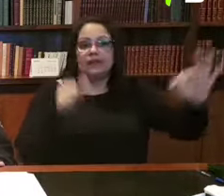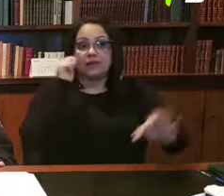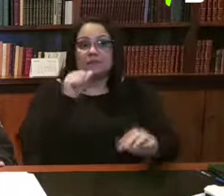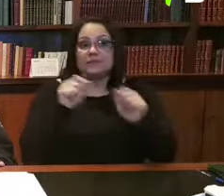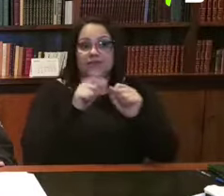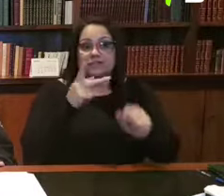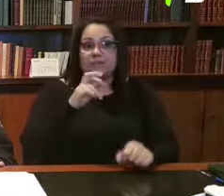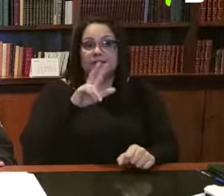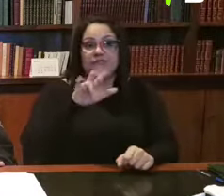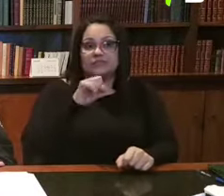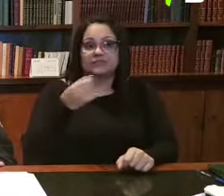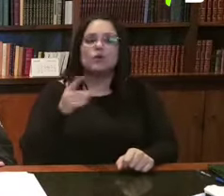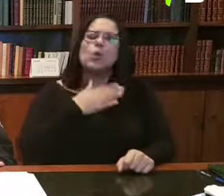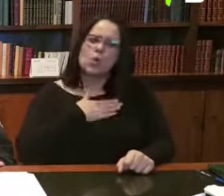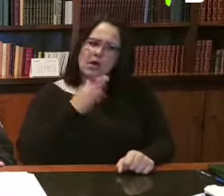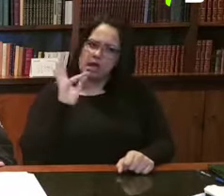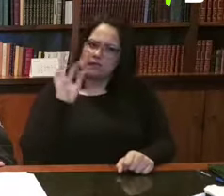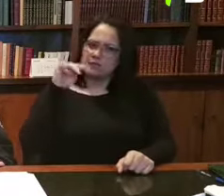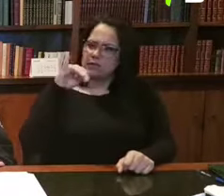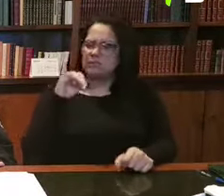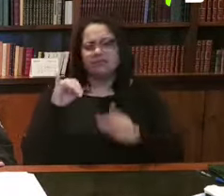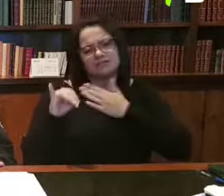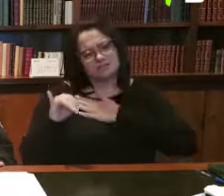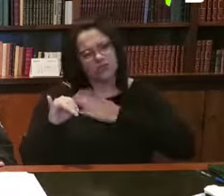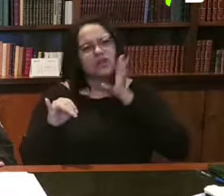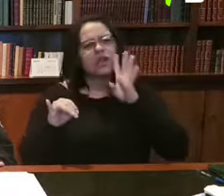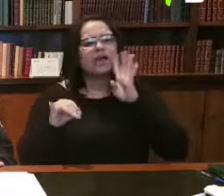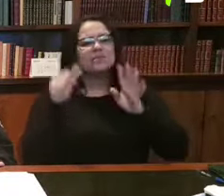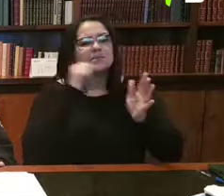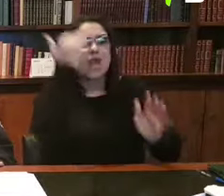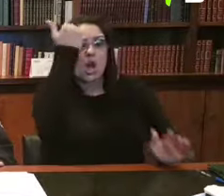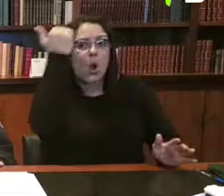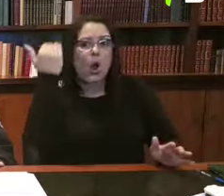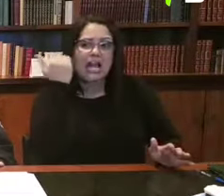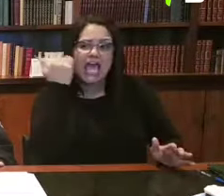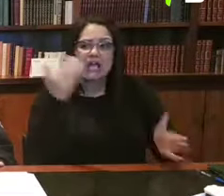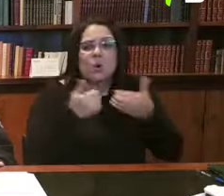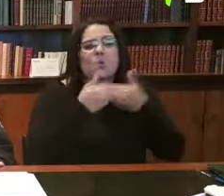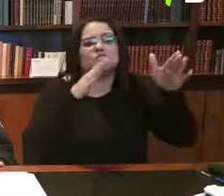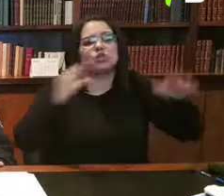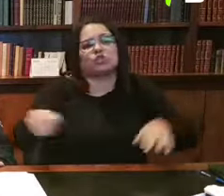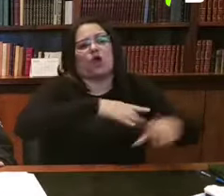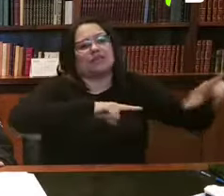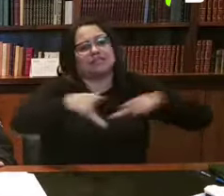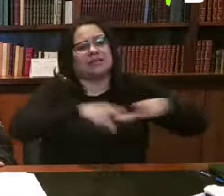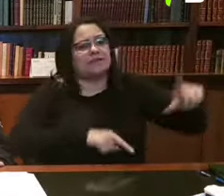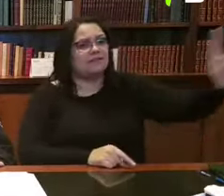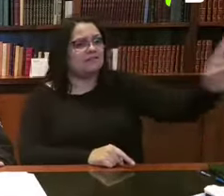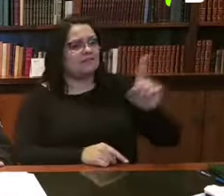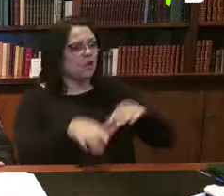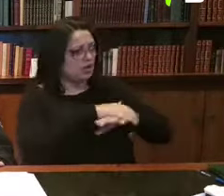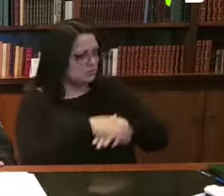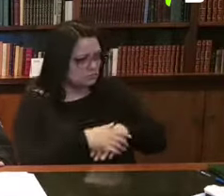menina que fez a previsão não quero gospel fm e o pessoal muito legal mas é uma moça da cor é que tá estreando na função veio aqui conversar comigo não